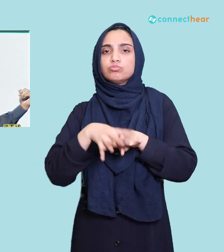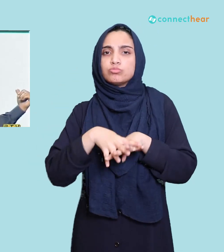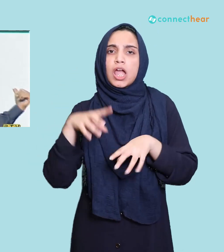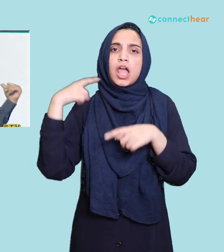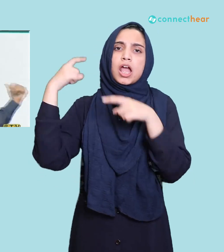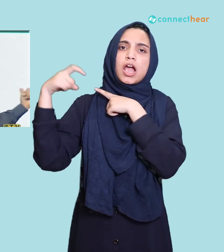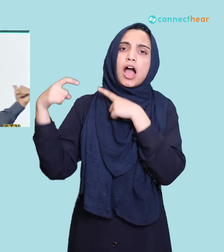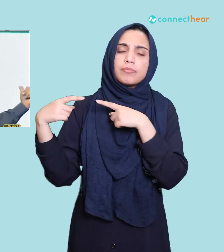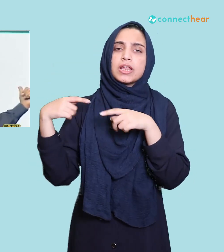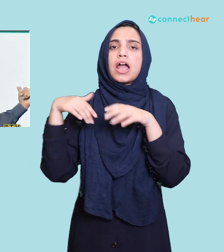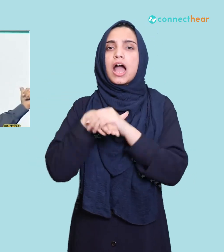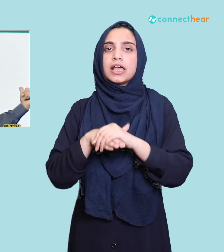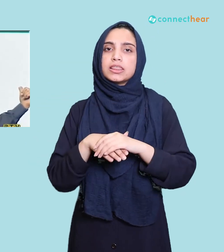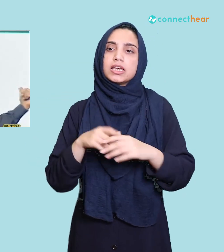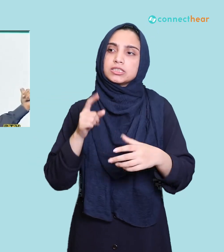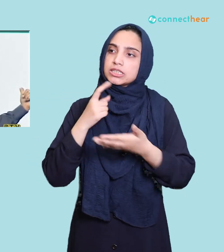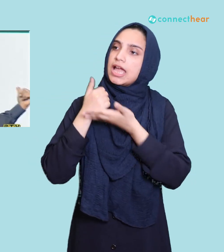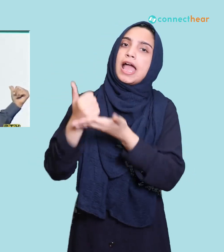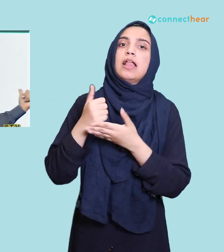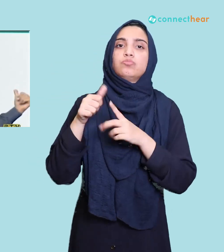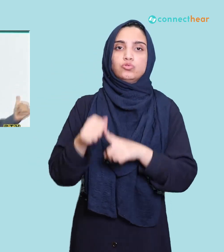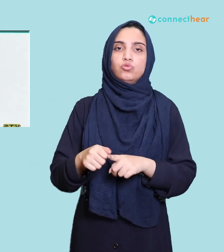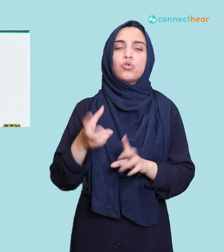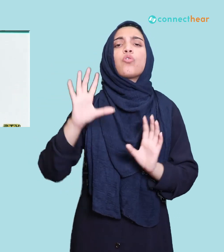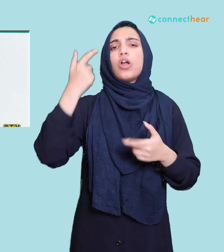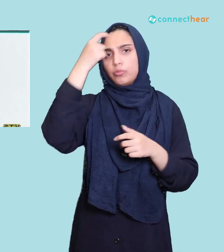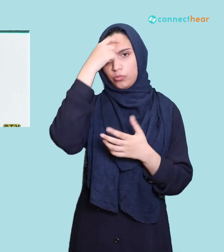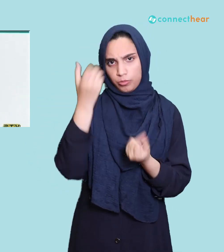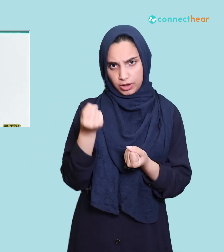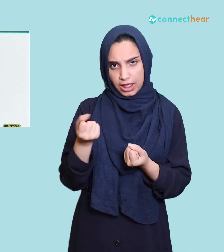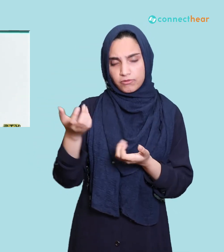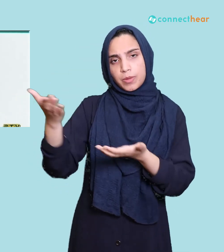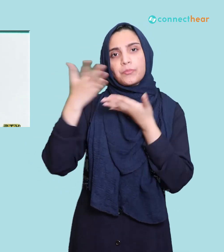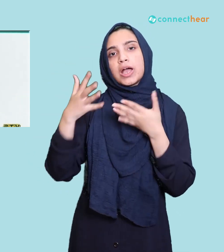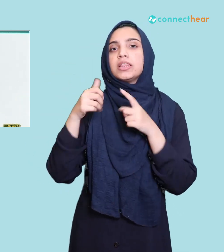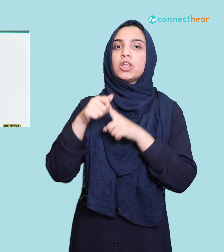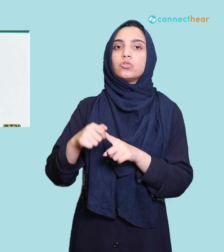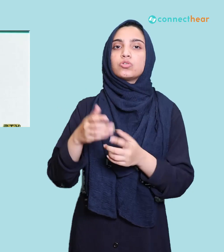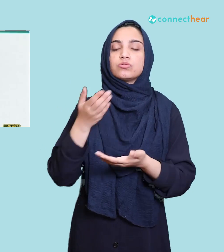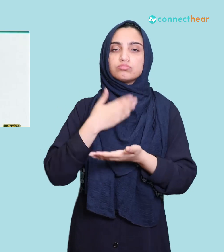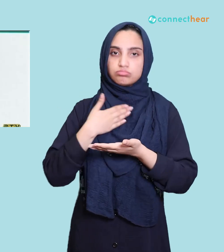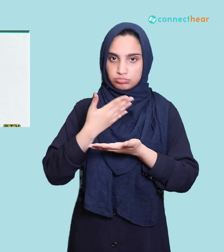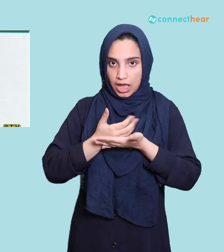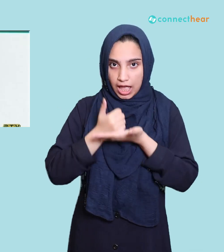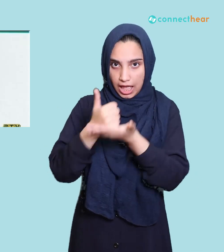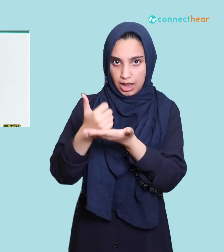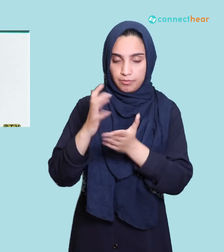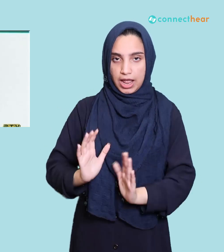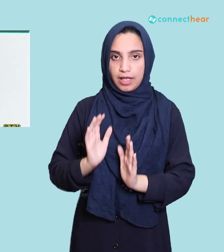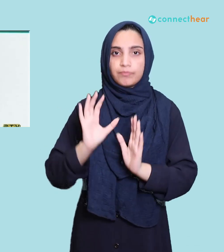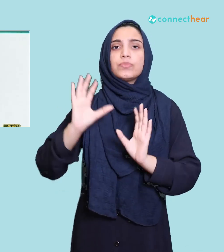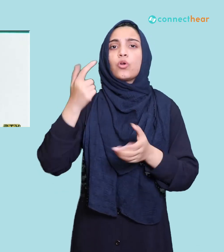یہ جو بھی آپ کو مسئلے آئیں گے ہمارے سے اس میں رشیا کئی میں جدھر بھی آپ پھنسیں گے آپ